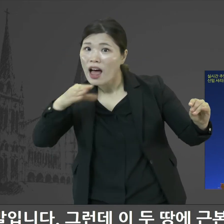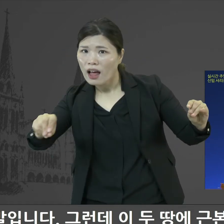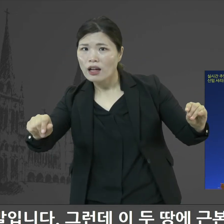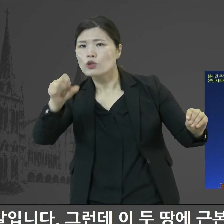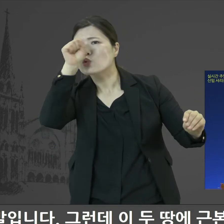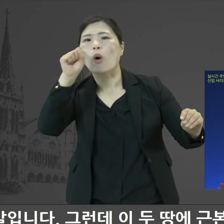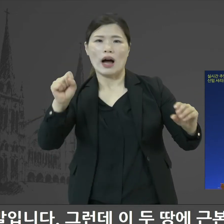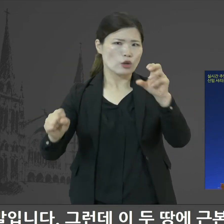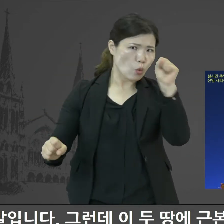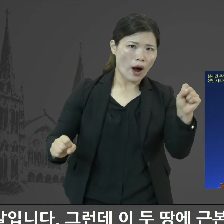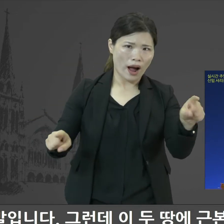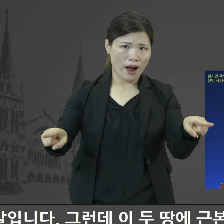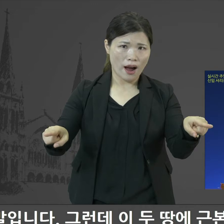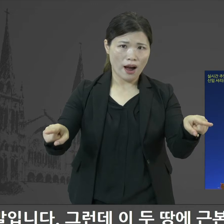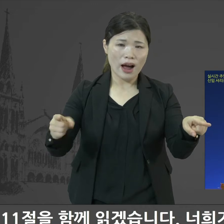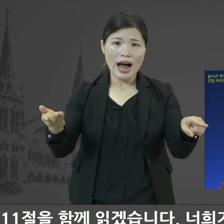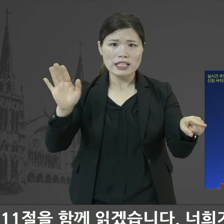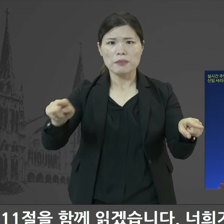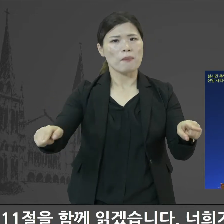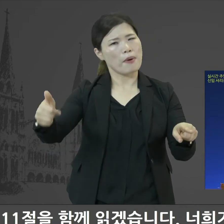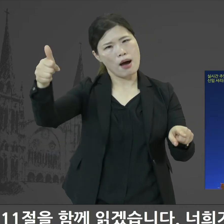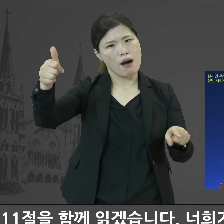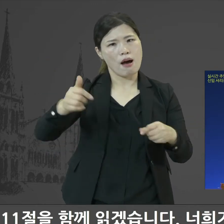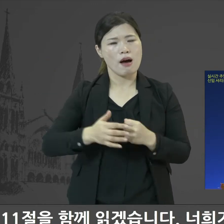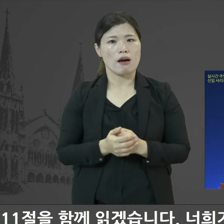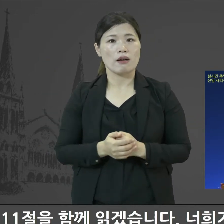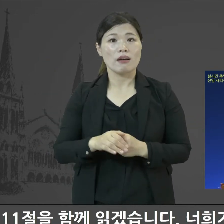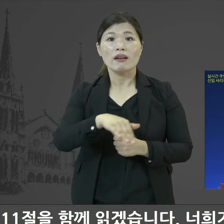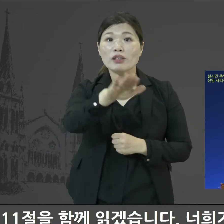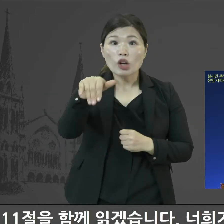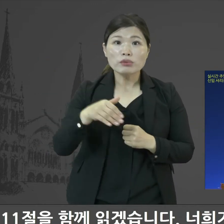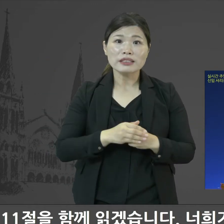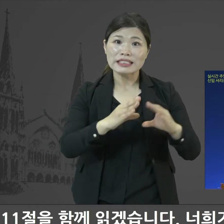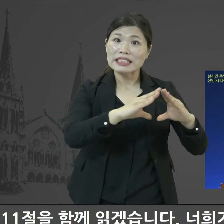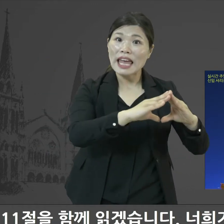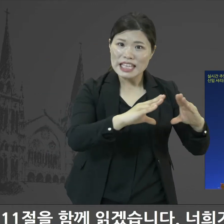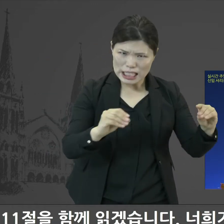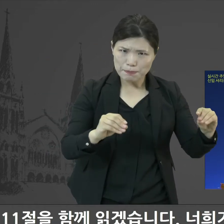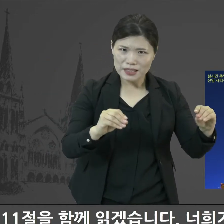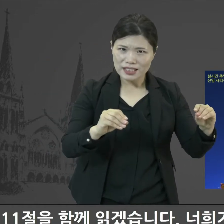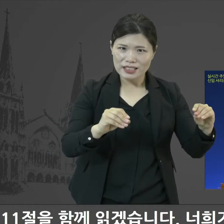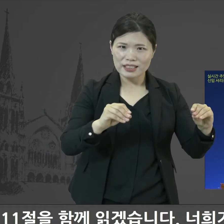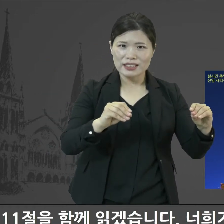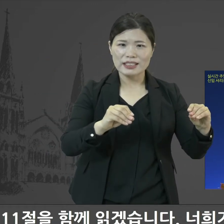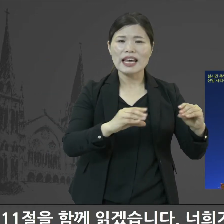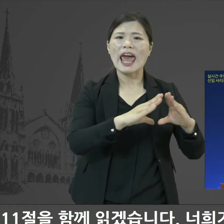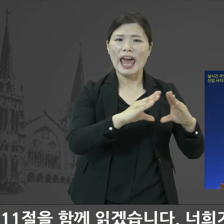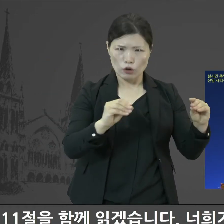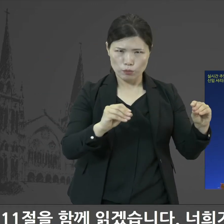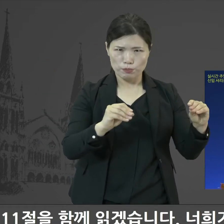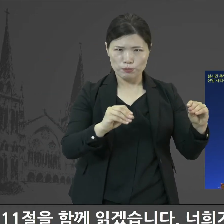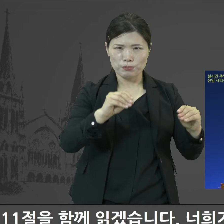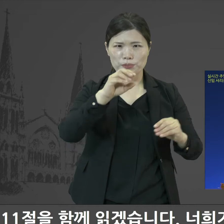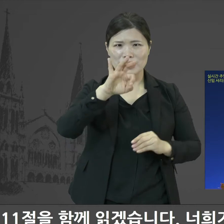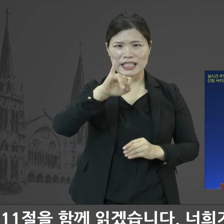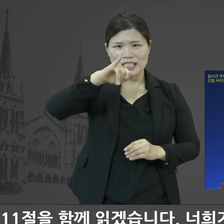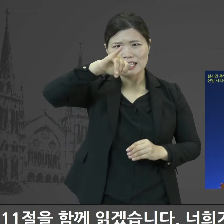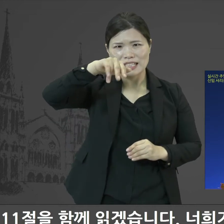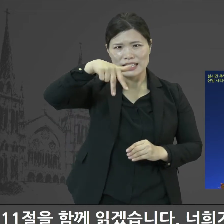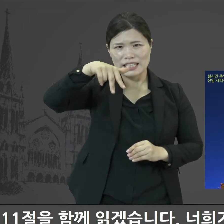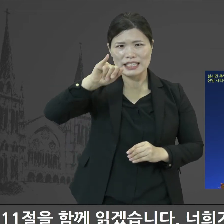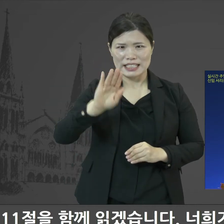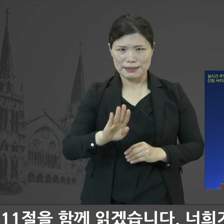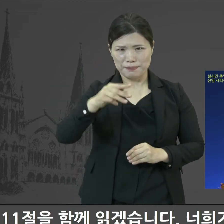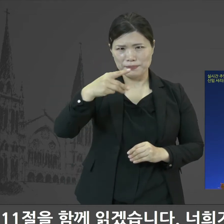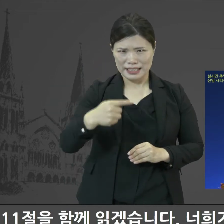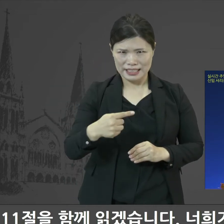하죠. 한번 먼저 볼까요, 여러분? 애굽 땅, 우리가 이집트라고 말하는 이 애굽 땅은 어떤 땅입니까? 우리가 알듯이 이